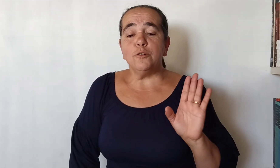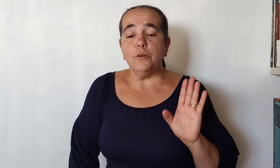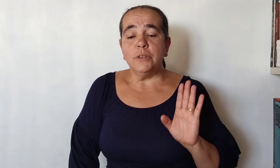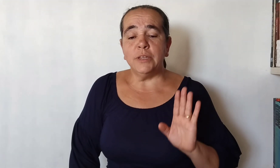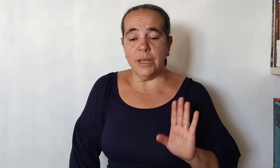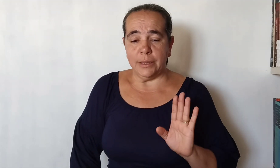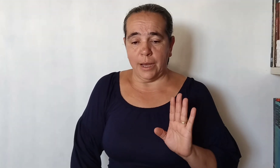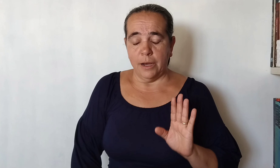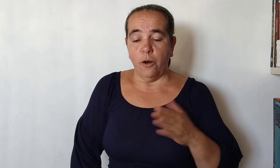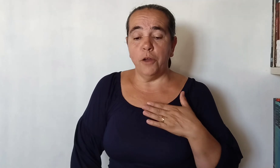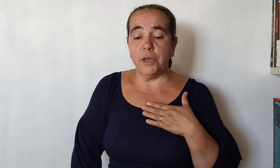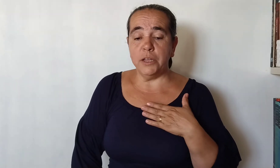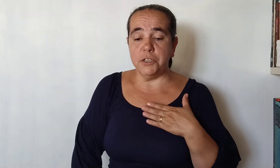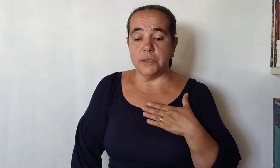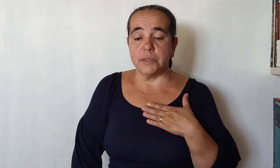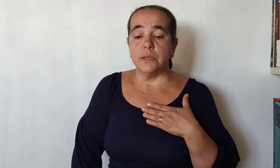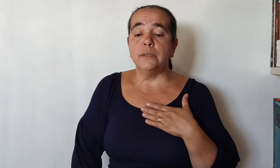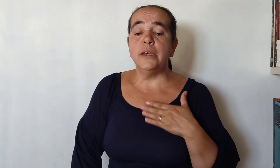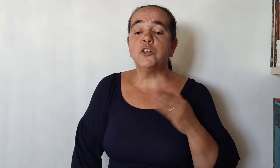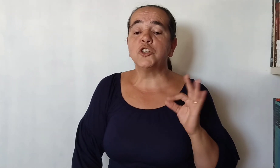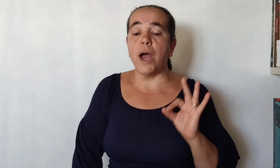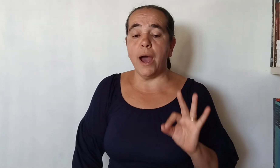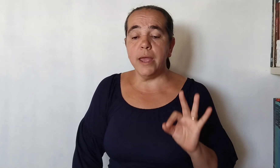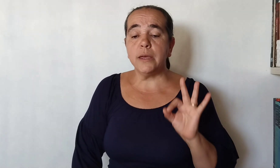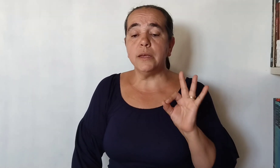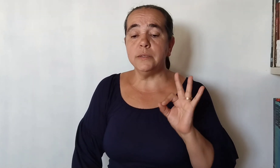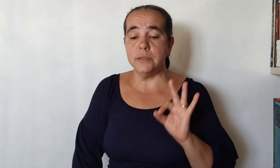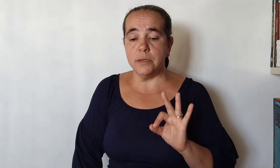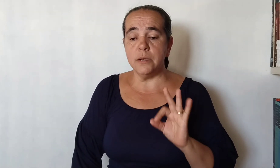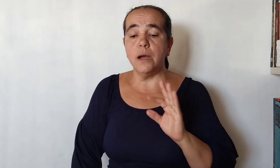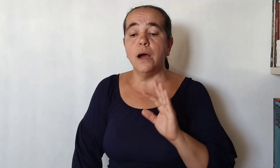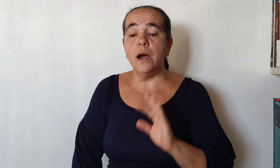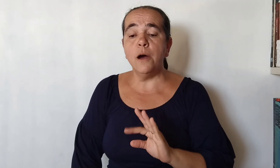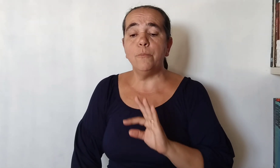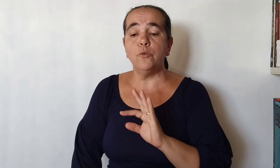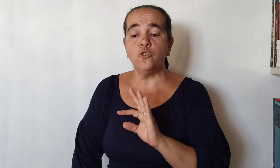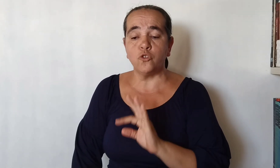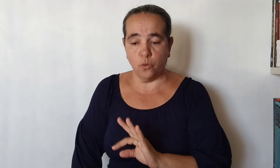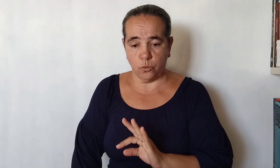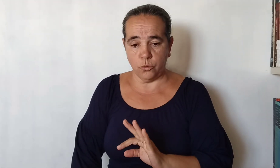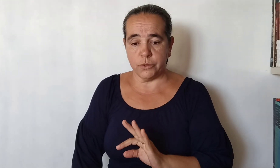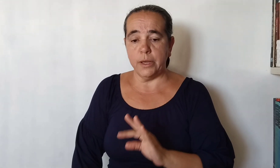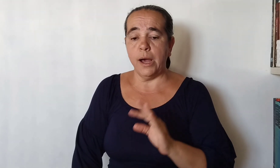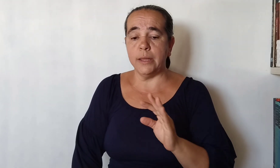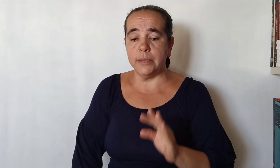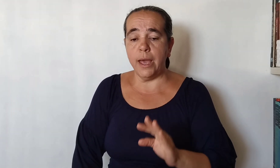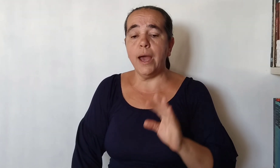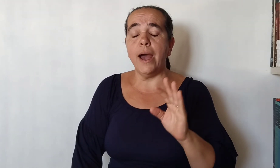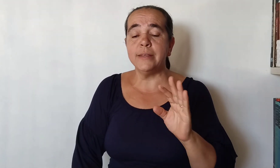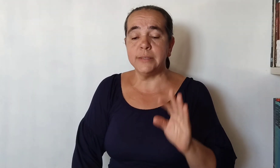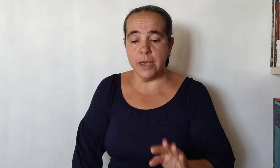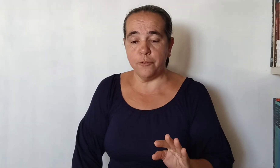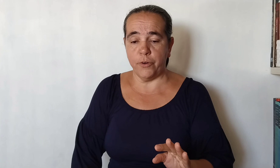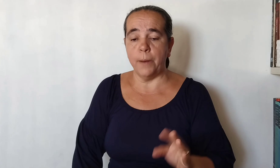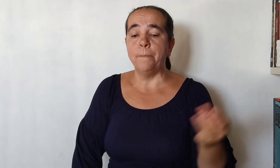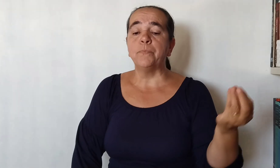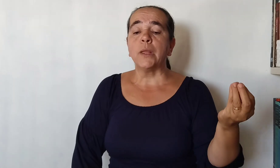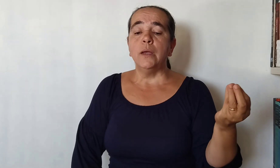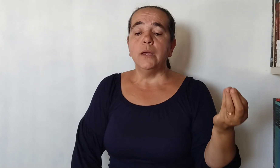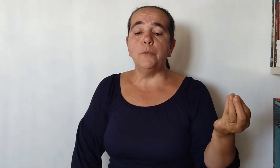Verso 30. Olha o que ele diz. Deixai crescer ambos juntos até a ceifa. E